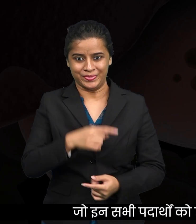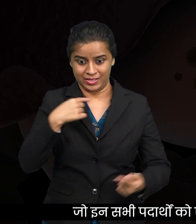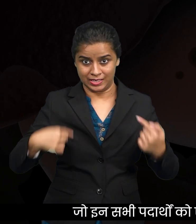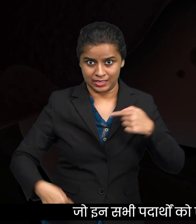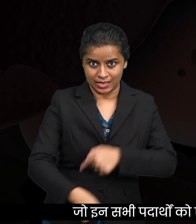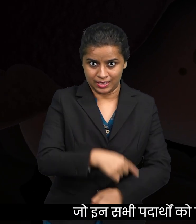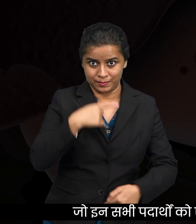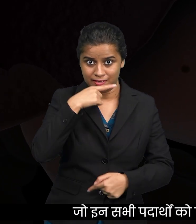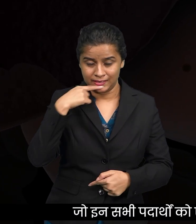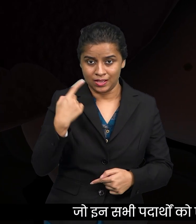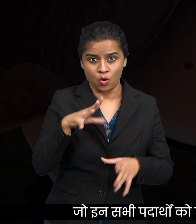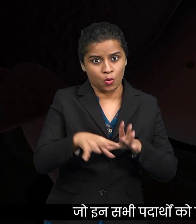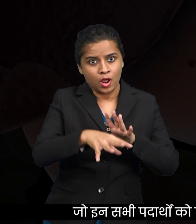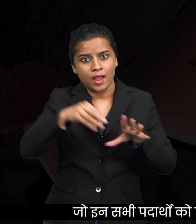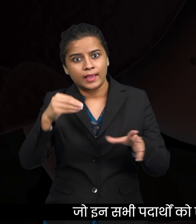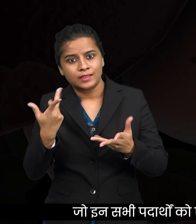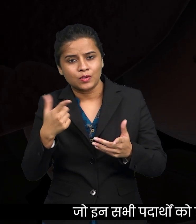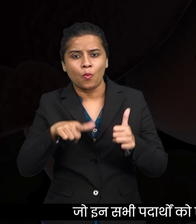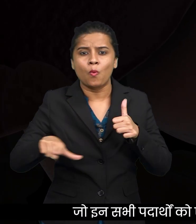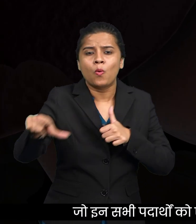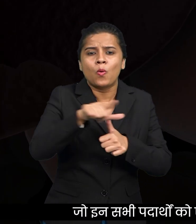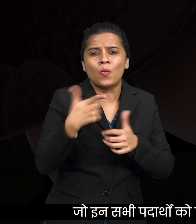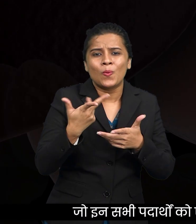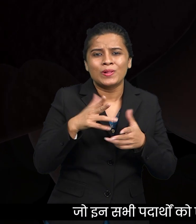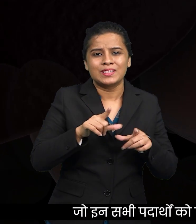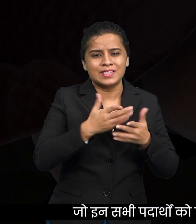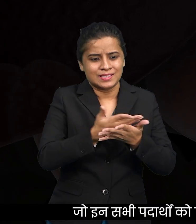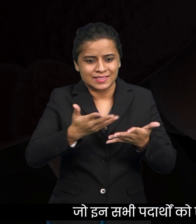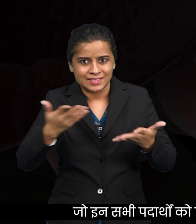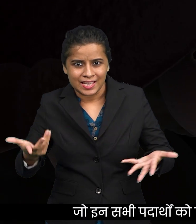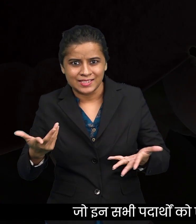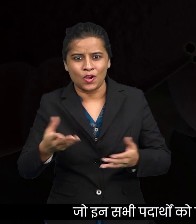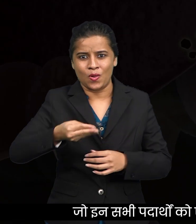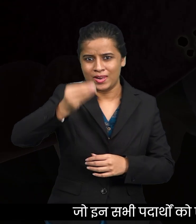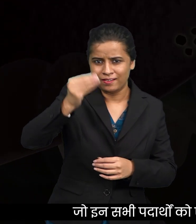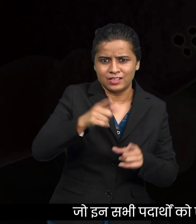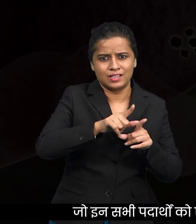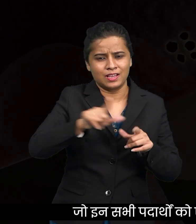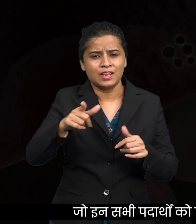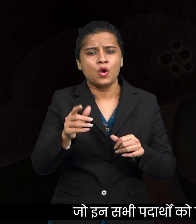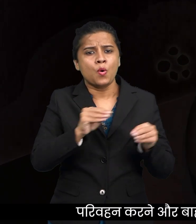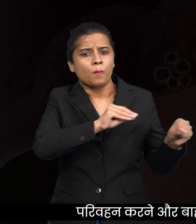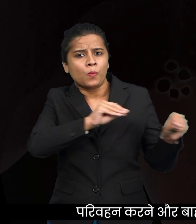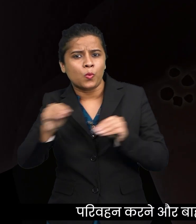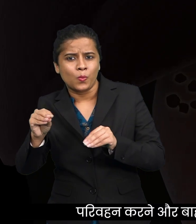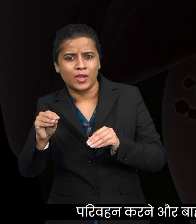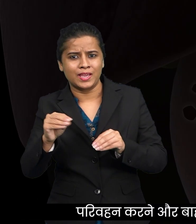जो इन सभी पदार्थों को एक स्थान में से दूसरे स्थान तक ले जाने,